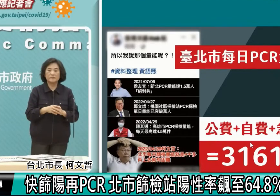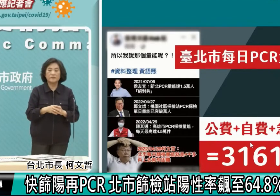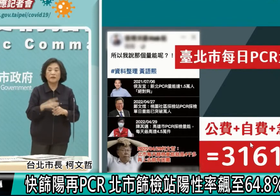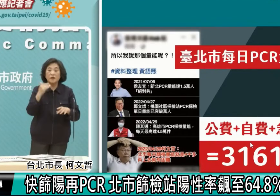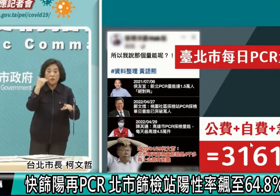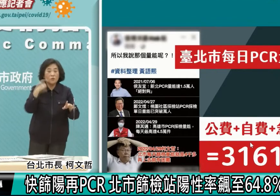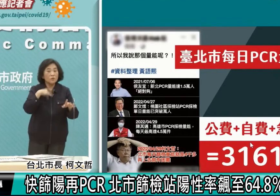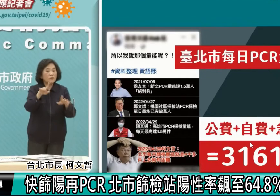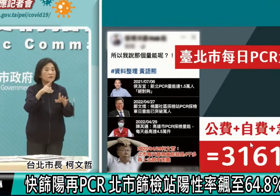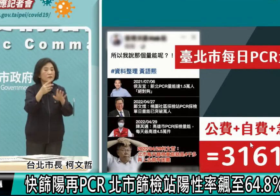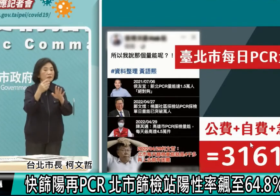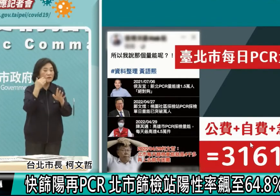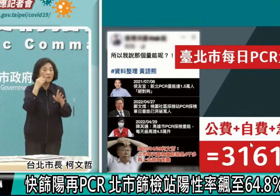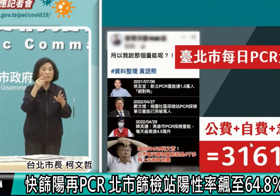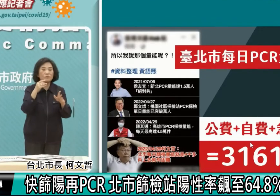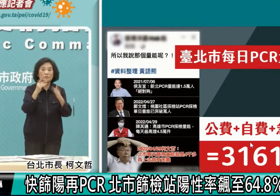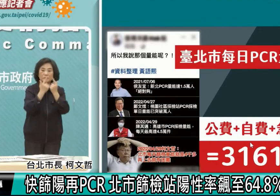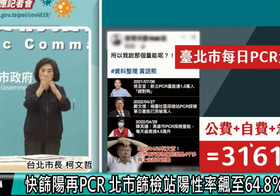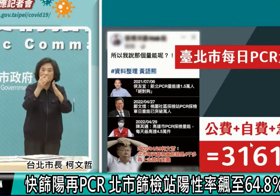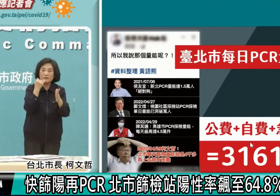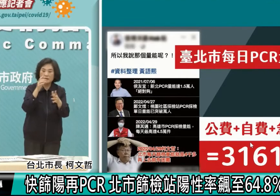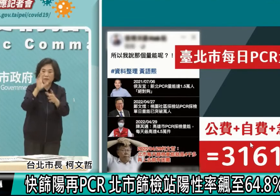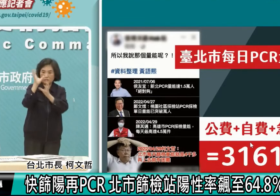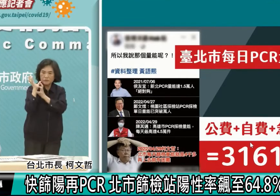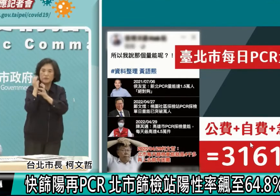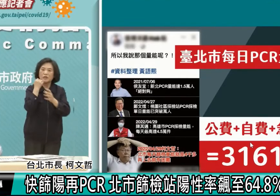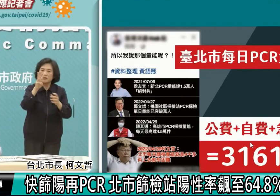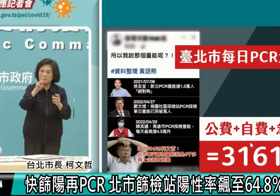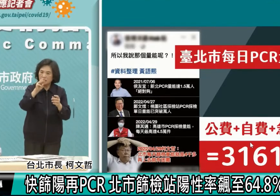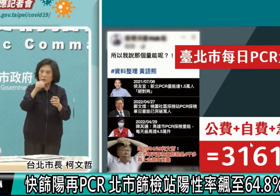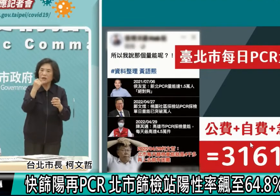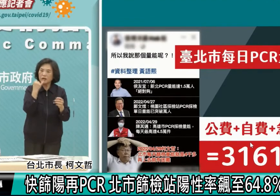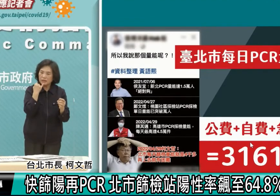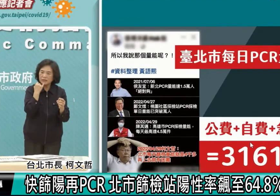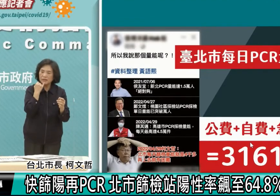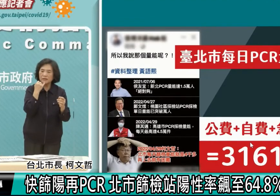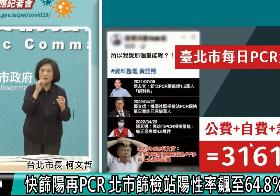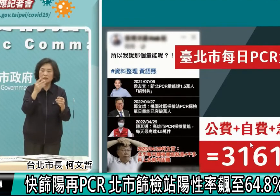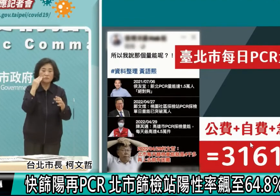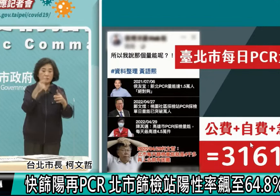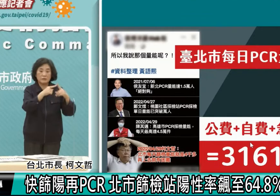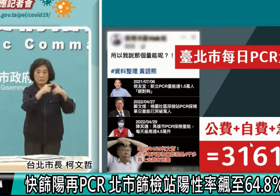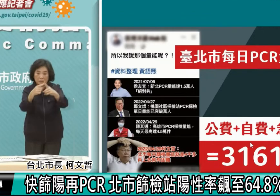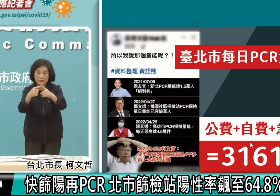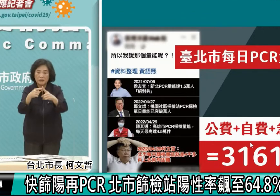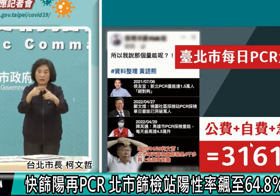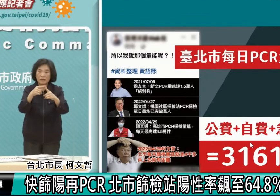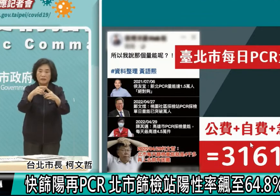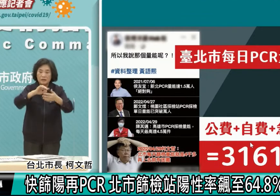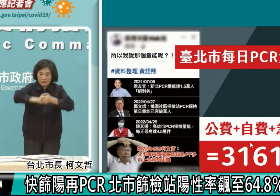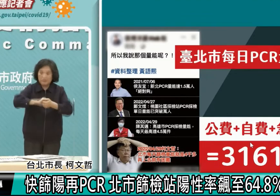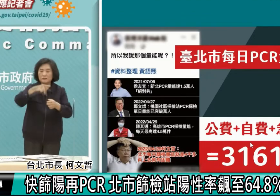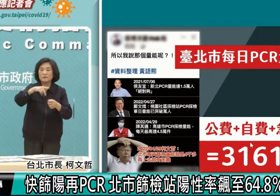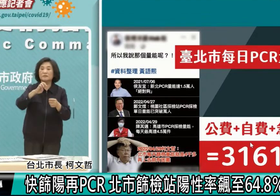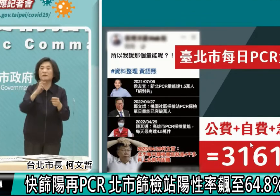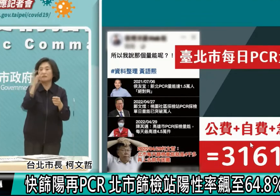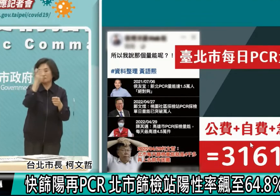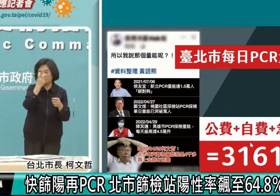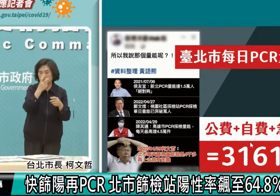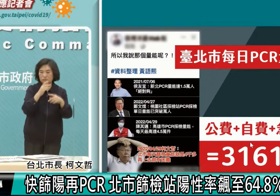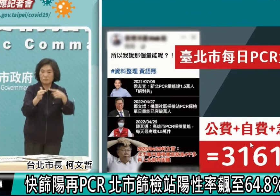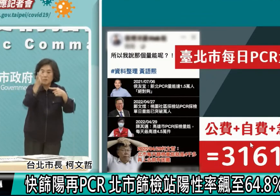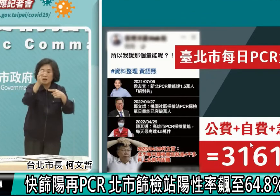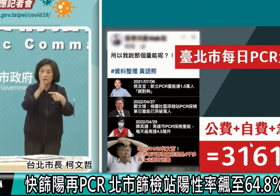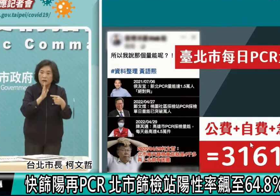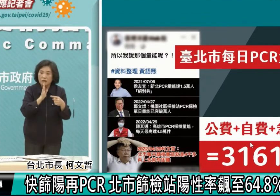3万，你知道哦，但问题是做3万不可能来做的每一个都是 PCR 阳性嘛，总是有一些不是的，